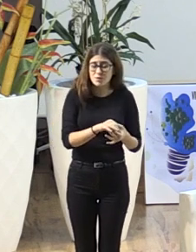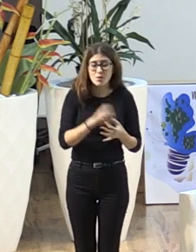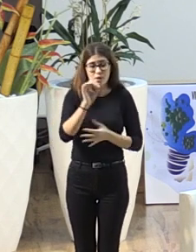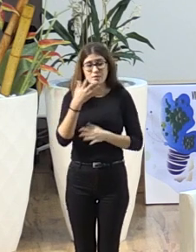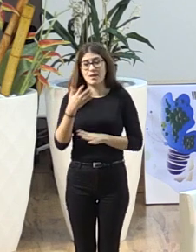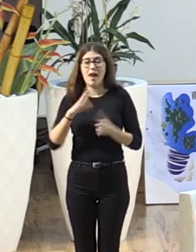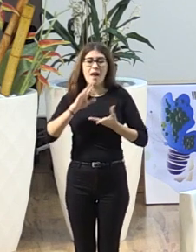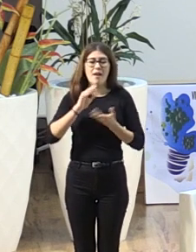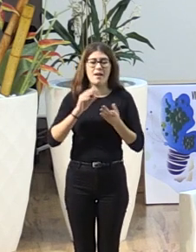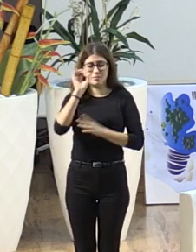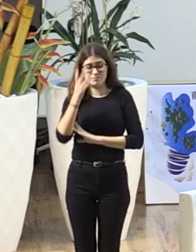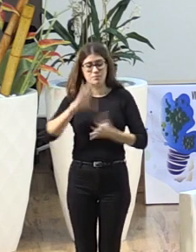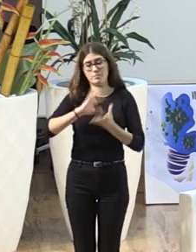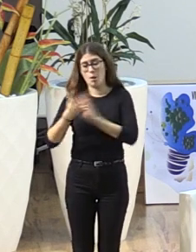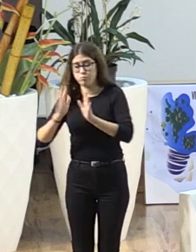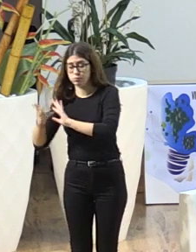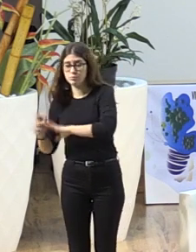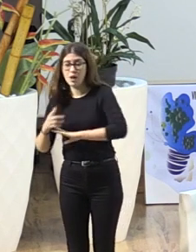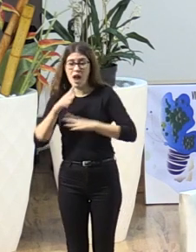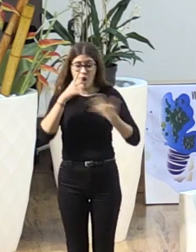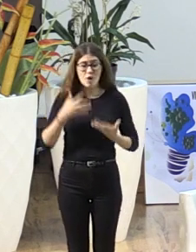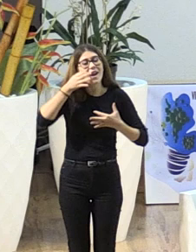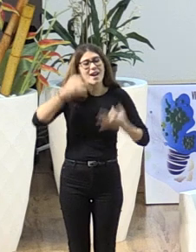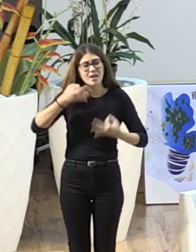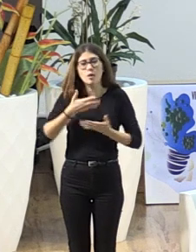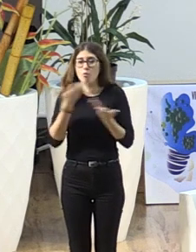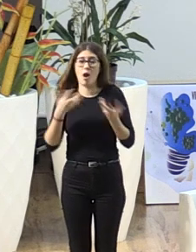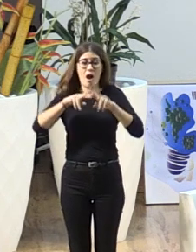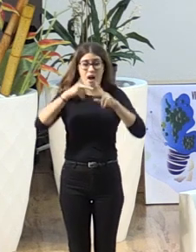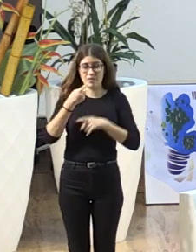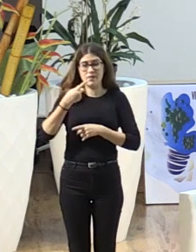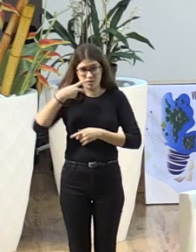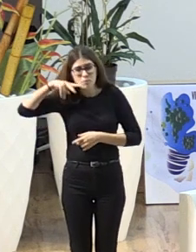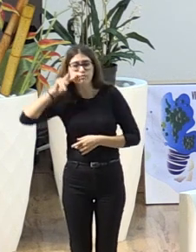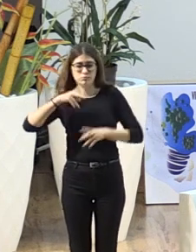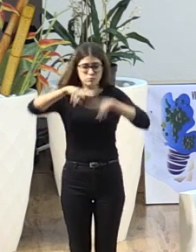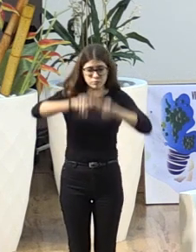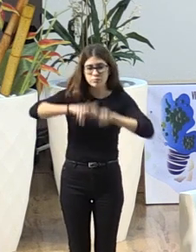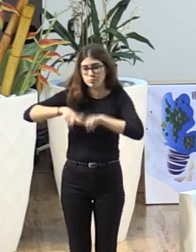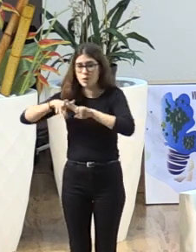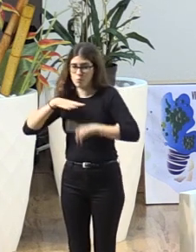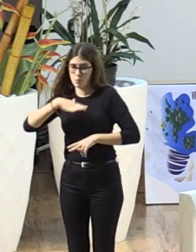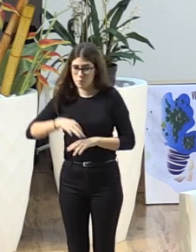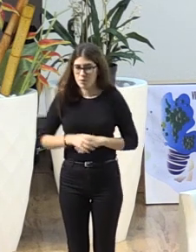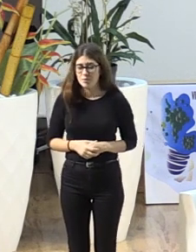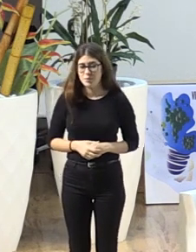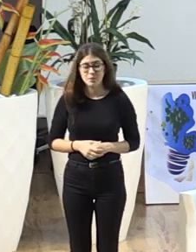acción transformadora, es decir, hemos de conocer nuestra realidad para poder analizarla y de manera colectiva